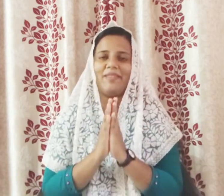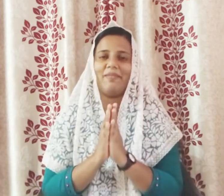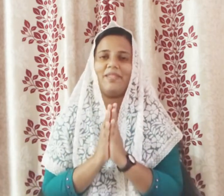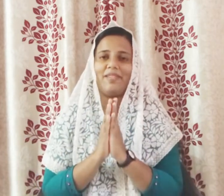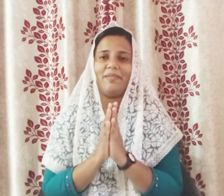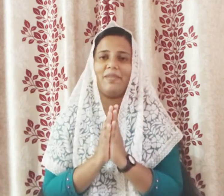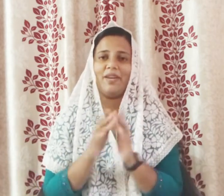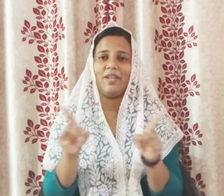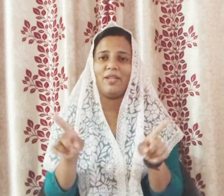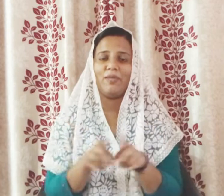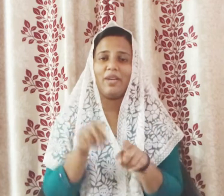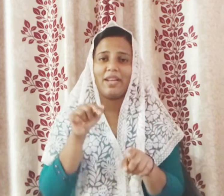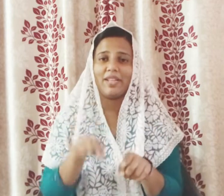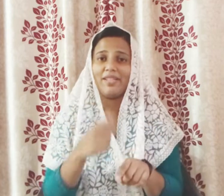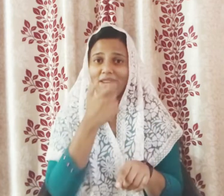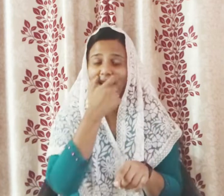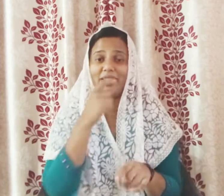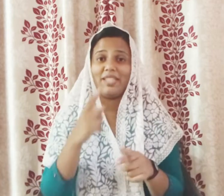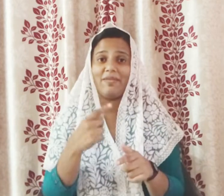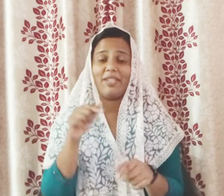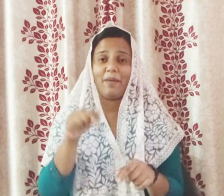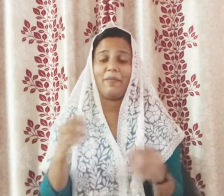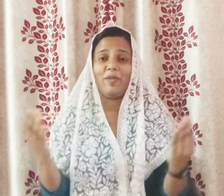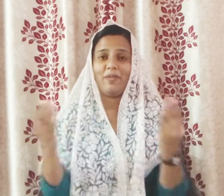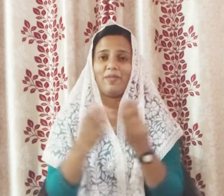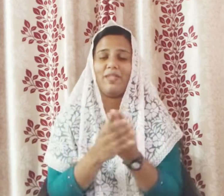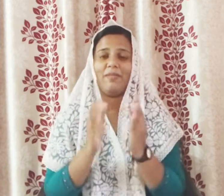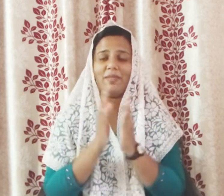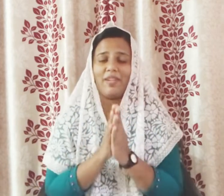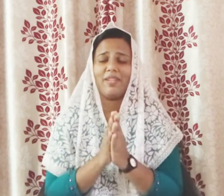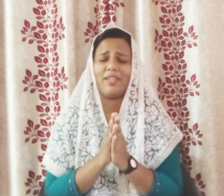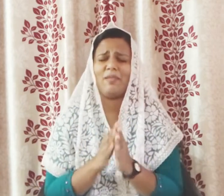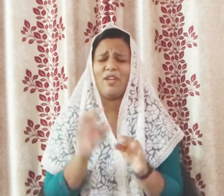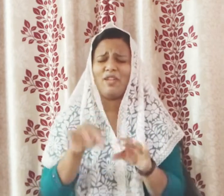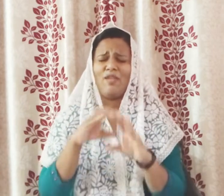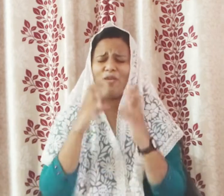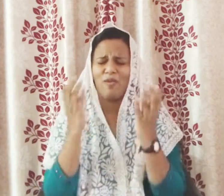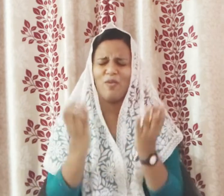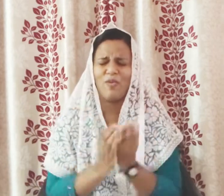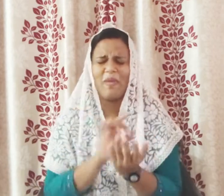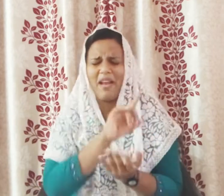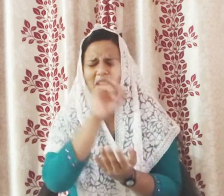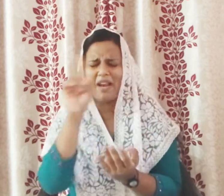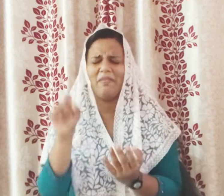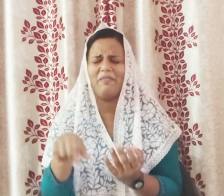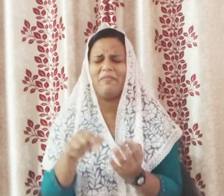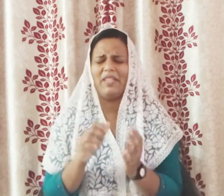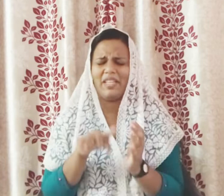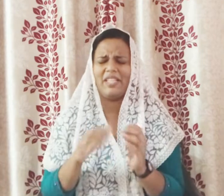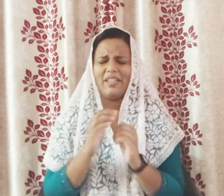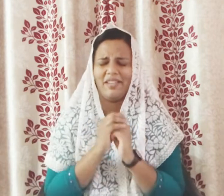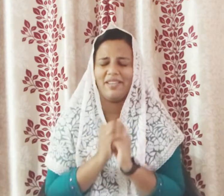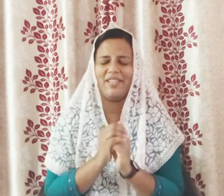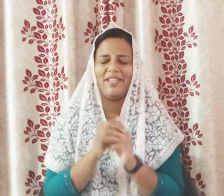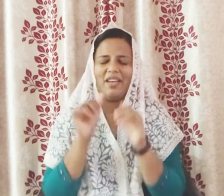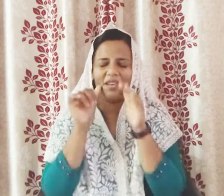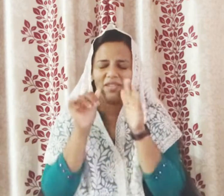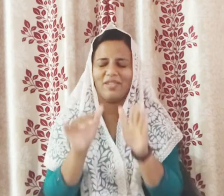ആമേൻ, ആമേൻ, ആമേൻ. അതുപോലെ ഇന്ന് കർത്തൃ ദിവസമാണ്, നമുക്ക് ഒരുമിച്ച് പ്രാർത്ഥിക്കാം. കർത്താവെ ഇന്ന് ലോകത്തെമ്പാടും നടക്കുന്ന കർത്താവിനെ ആരാധനയെ ഞങ്ങൾ